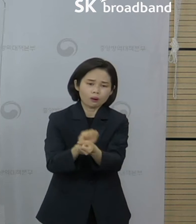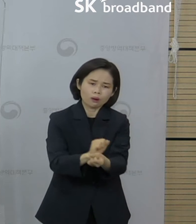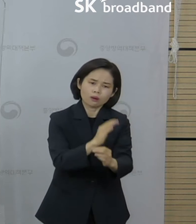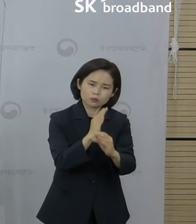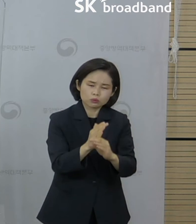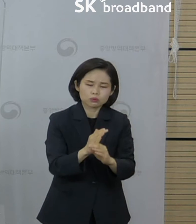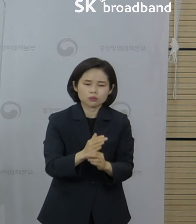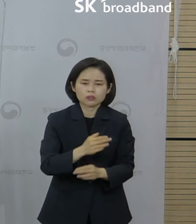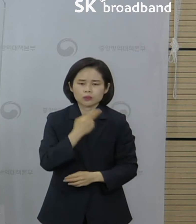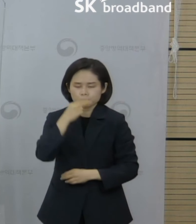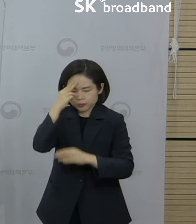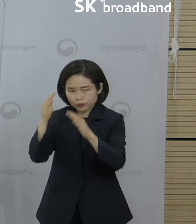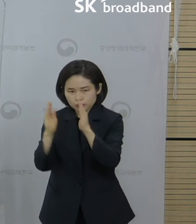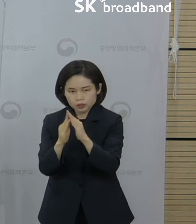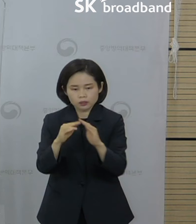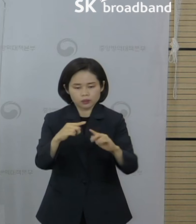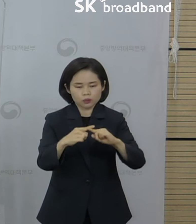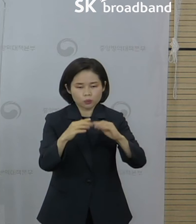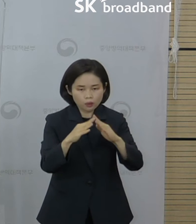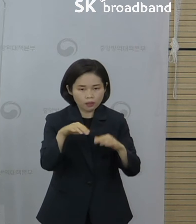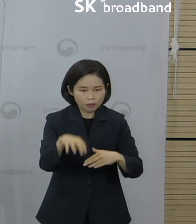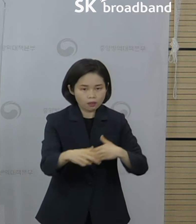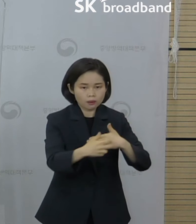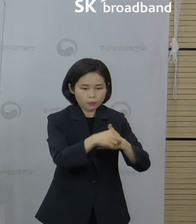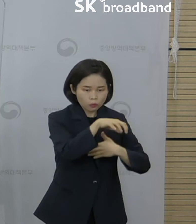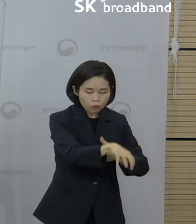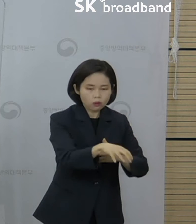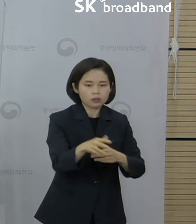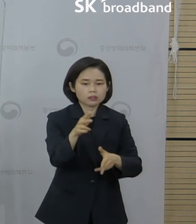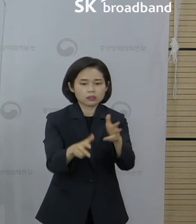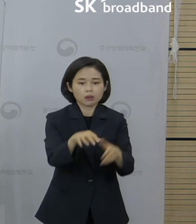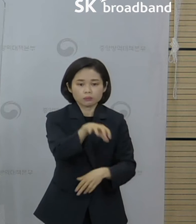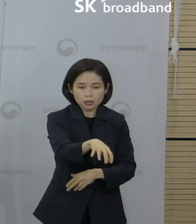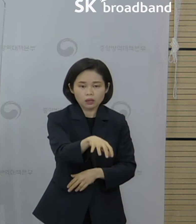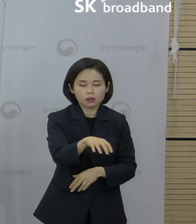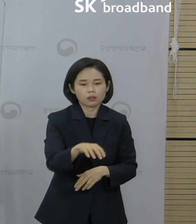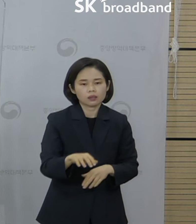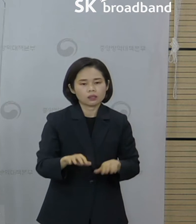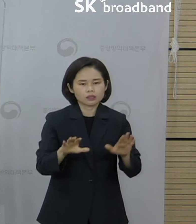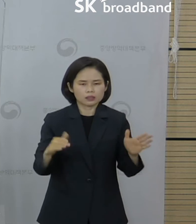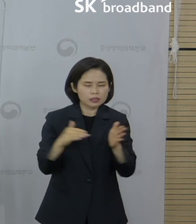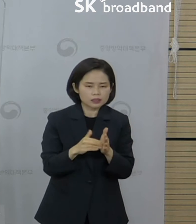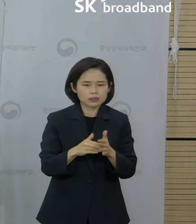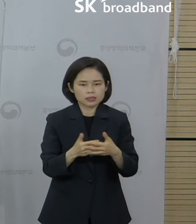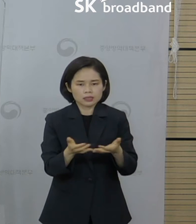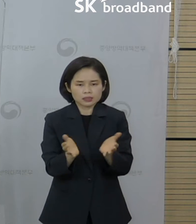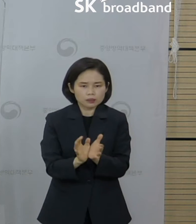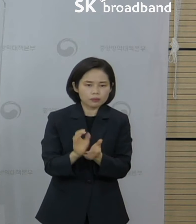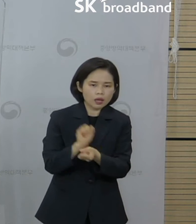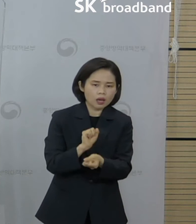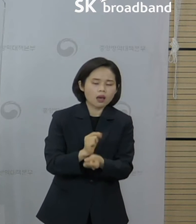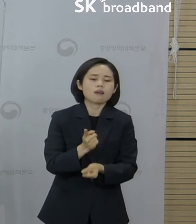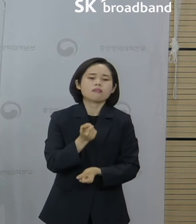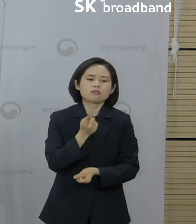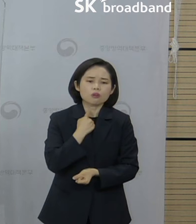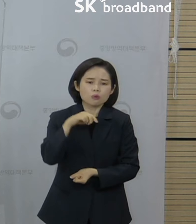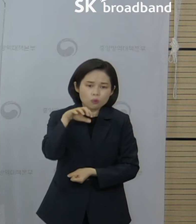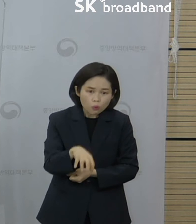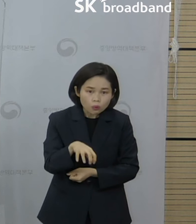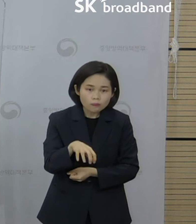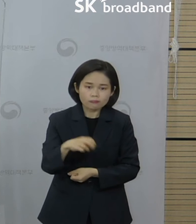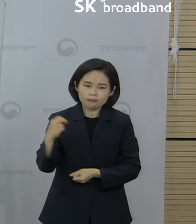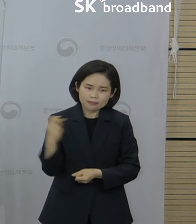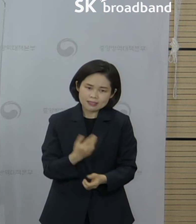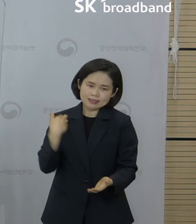유흥시설, 교회, 의료기관, 사업장 등 그동안 집단 감염이 다수 발생했던 장소에서